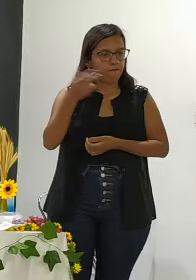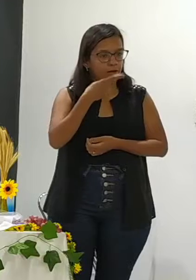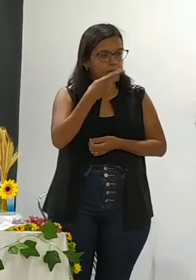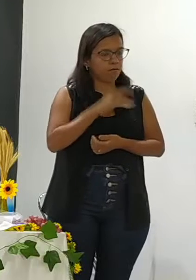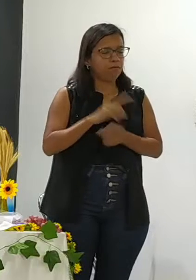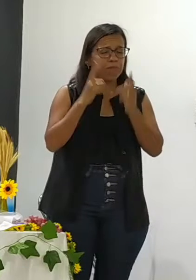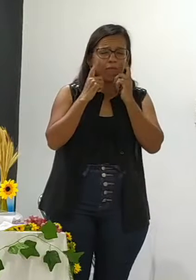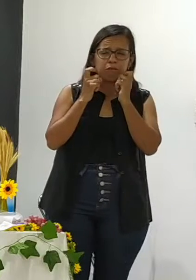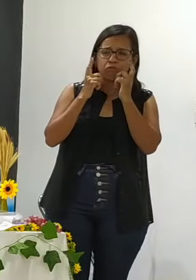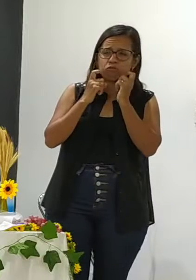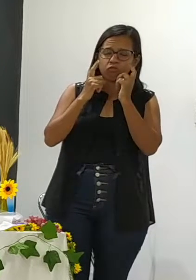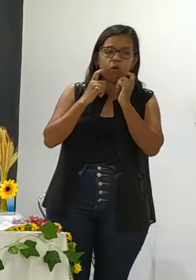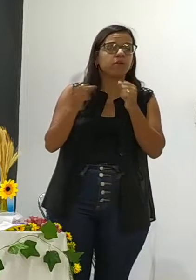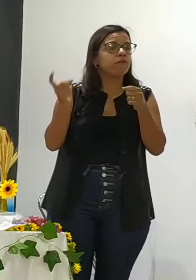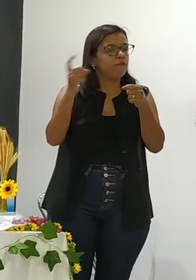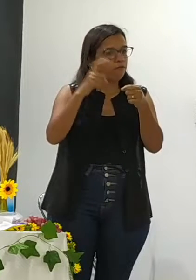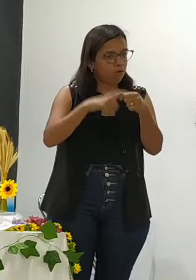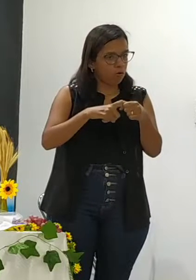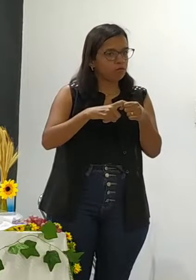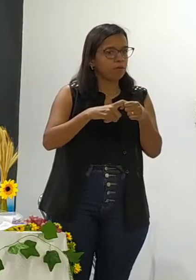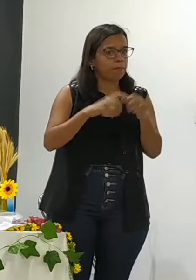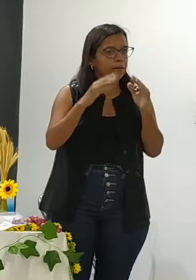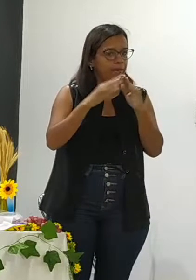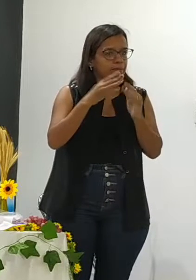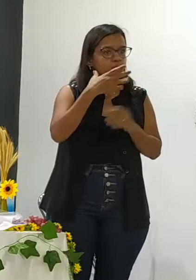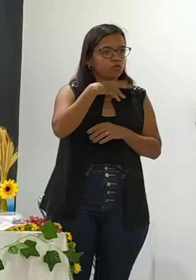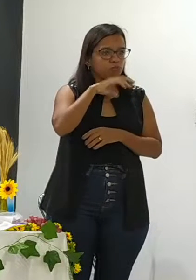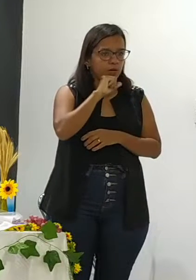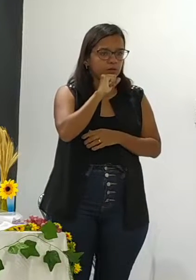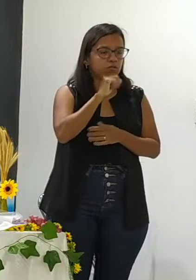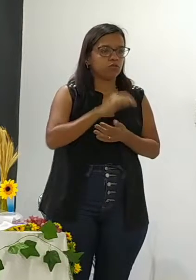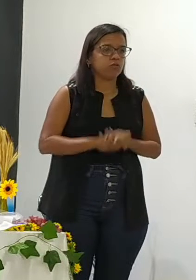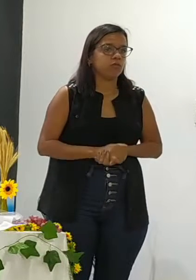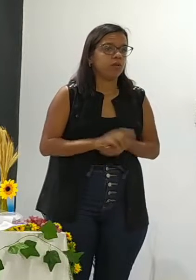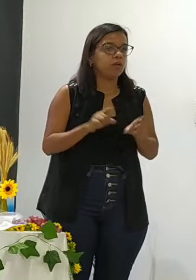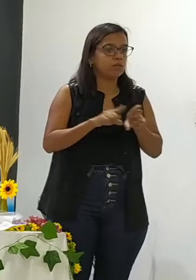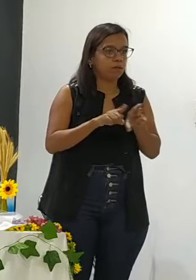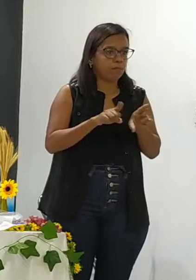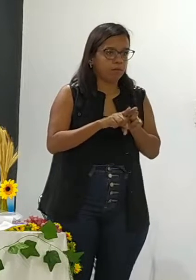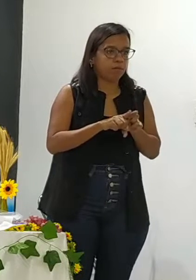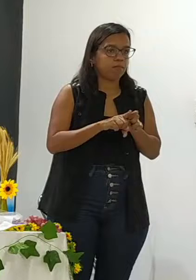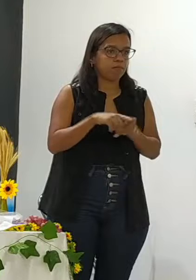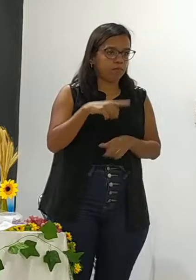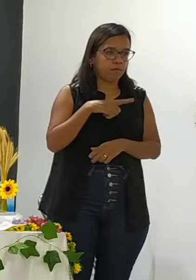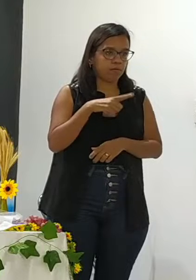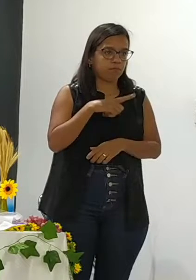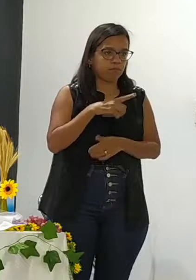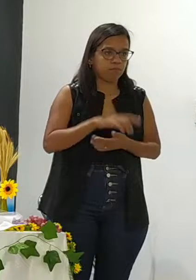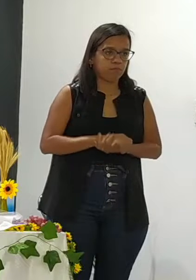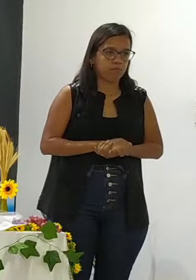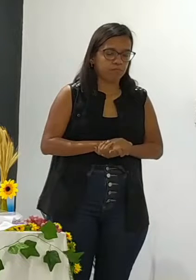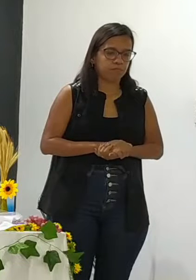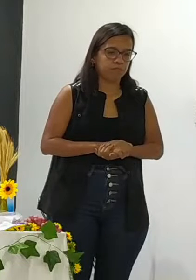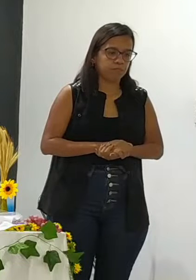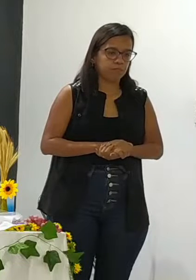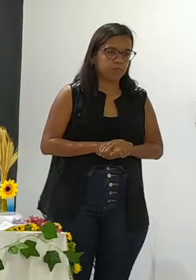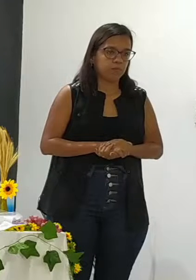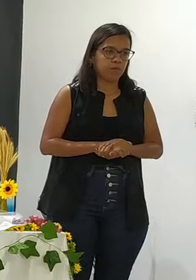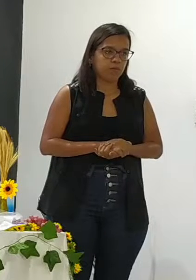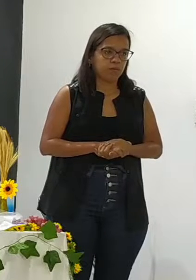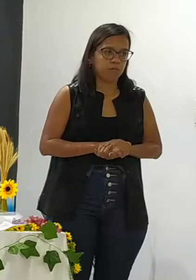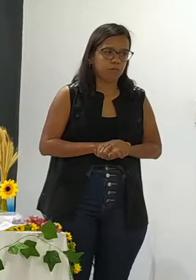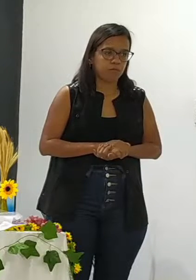volta para a casa dos seus pais. Aí também tem mais uma mensagem para a gente nessa igreja.